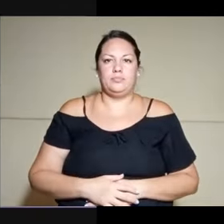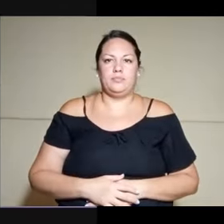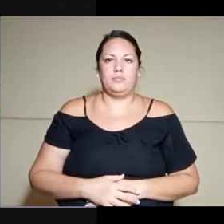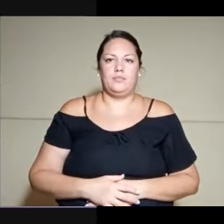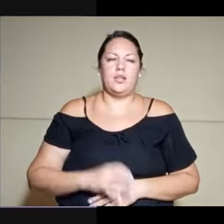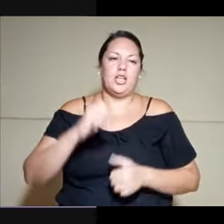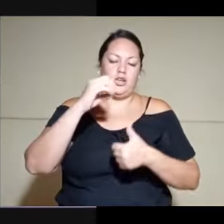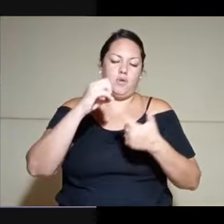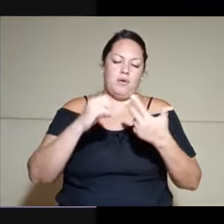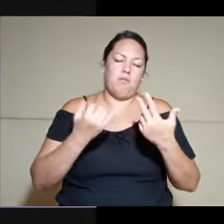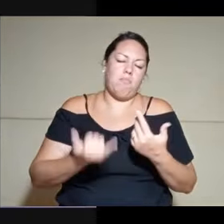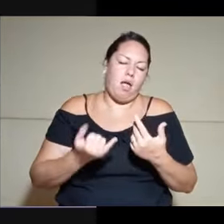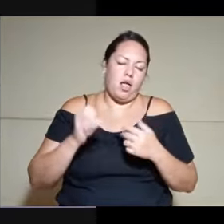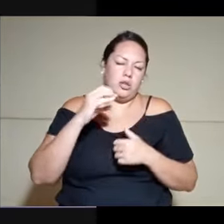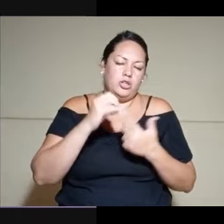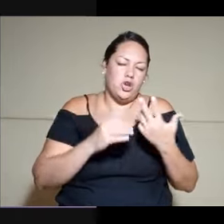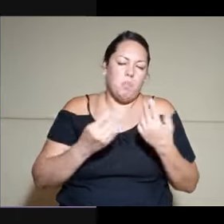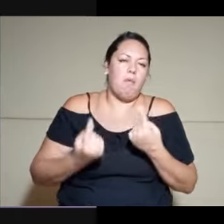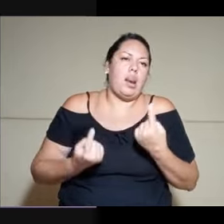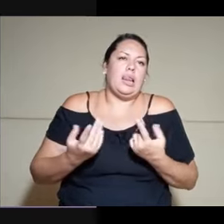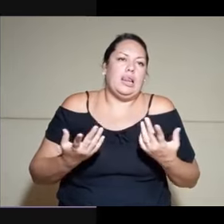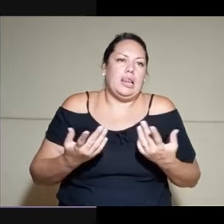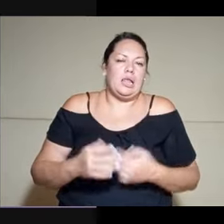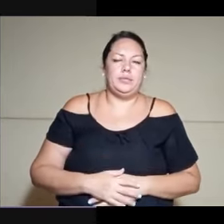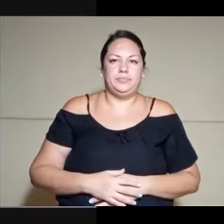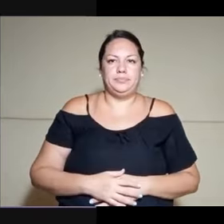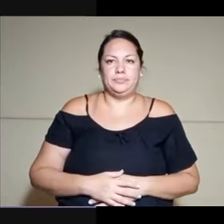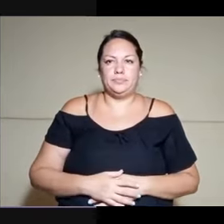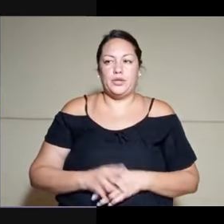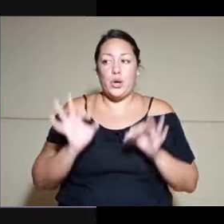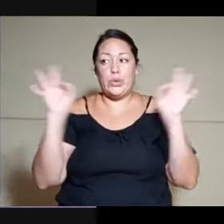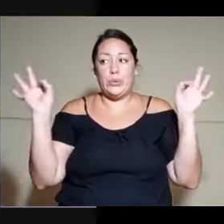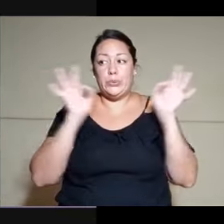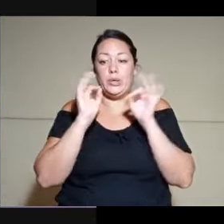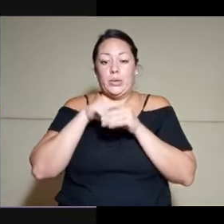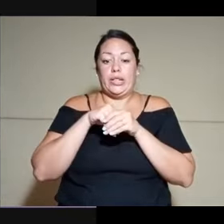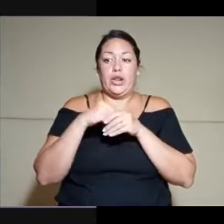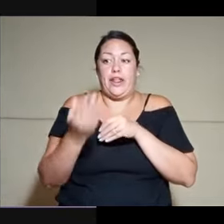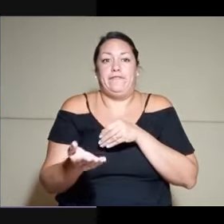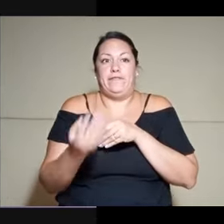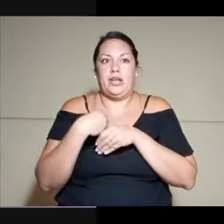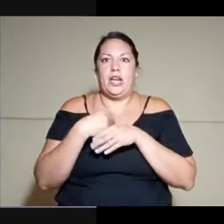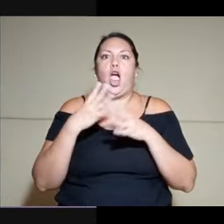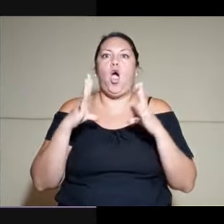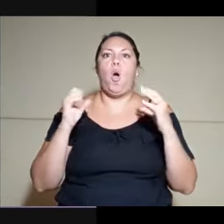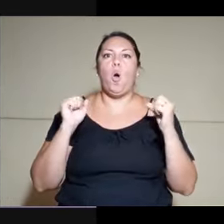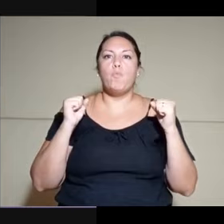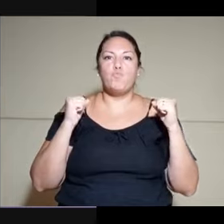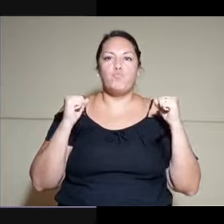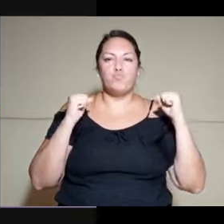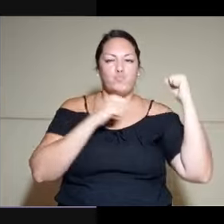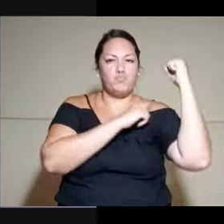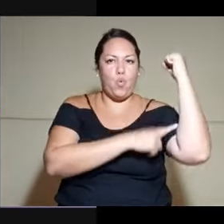ojo son los que tenés endurecidos, porque puede ser, tenemos músculos recto anterior, recto lateral, recto